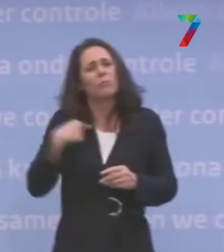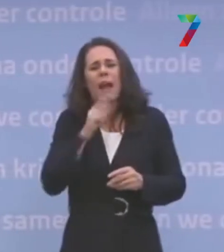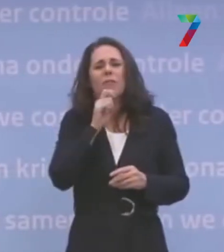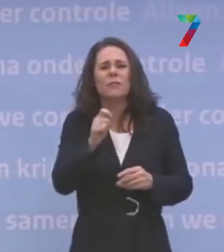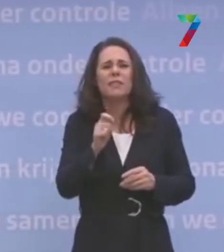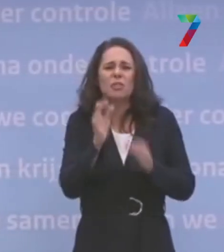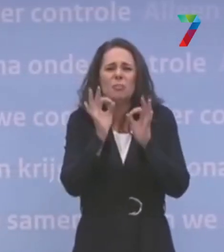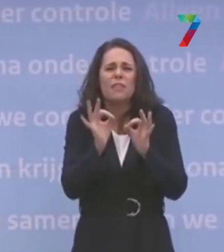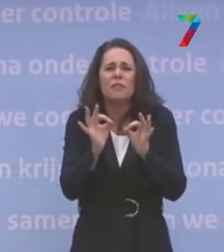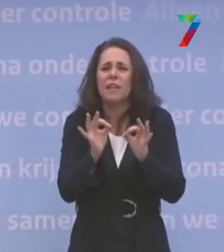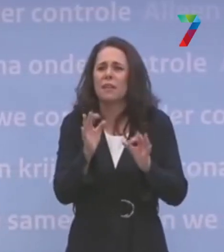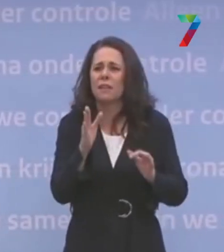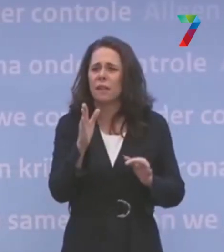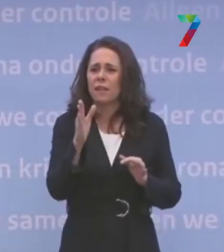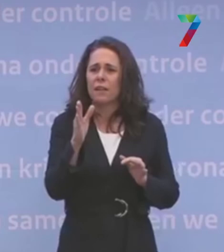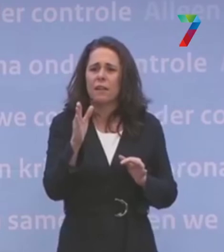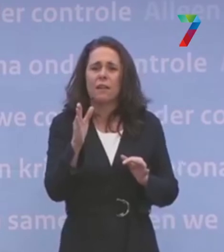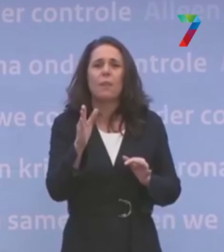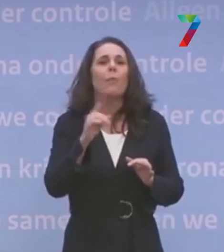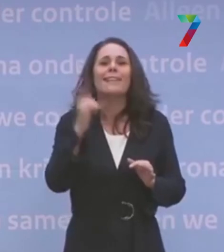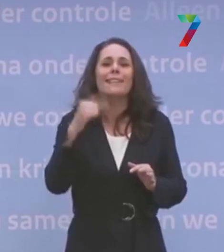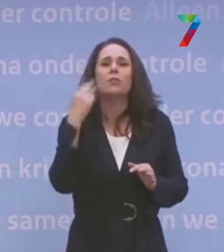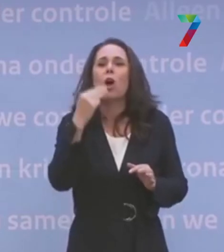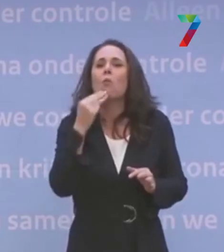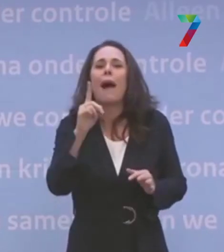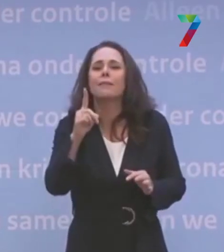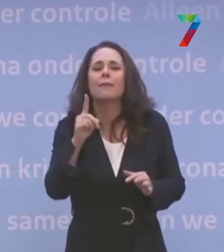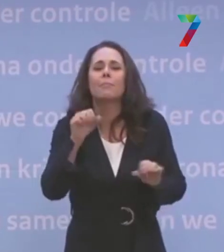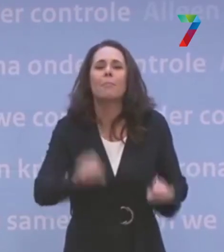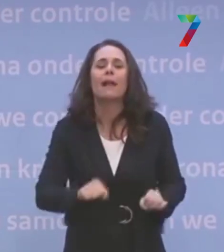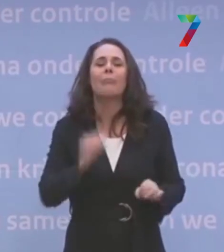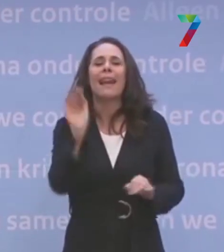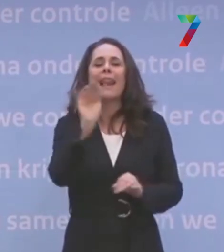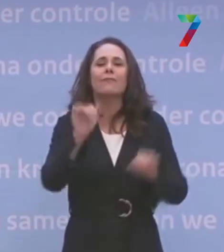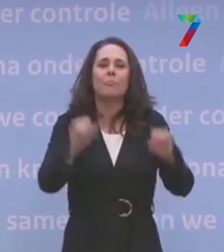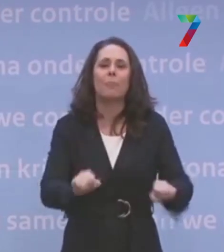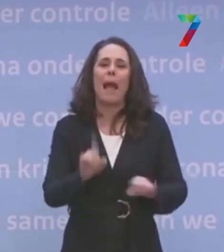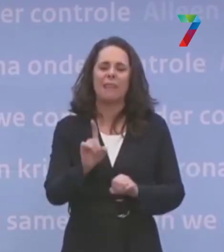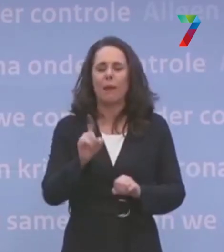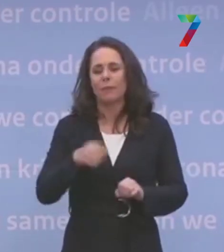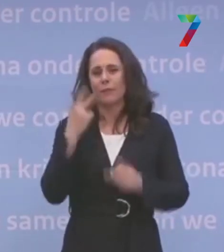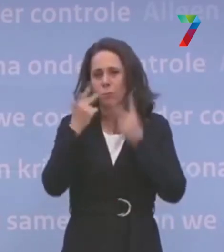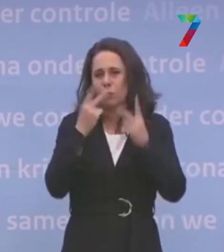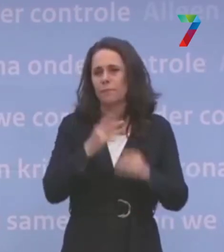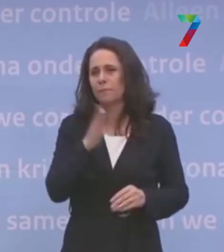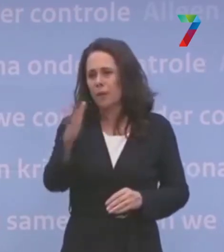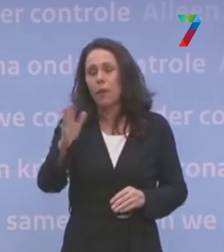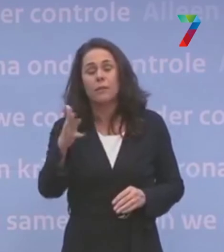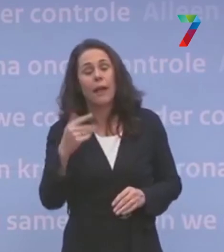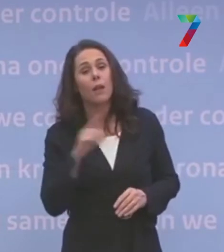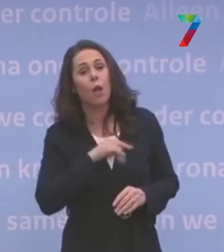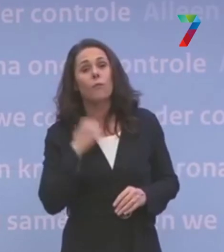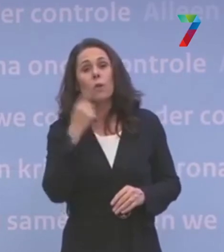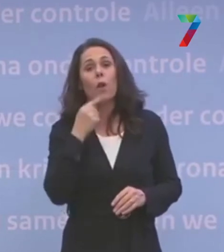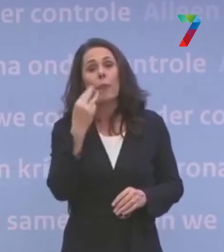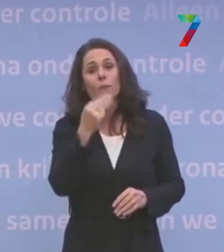er heel specifiek over. Want eigenlijk is dan ook de boodschap... Dus niet dat je grootouder bent, volgens mij is de leeftijd daar bepalend. Maar dat zouden we even moeten nakijken. Maar dat is eigenlijk dus ook de boodschap dat voor